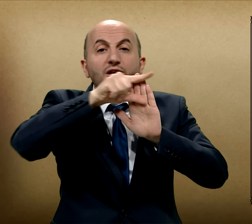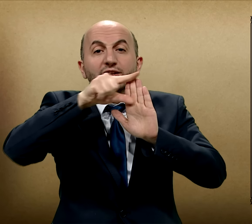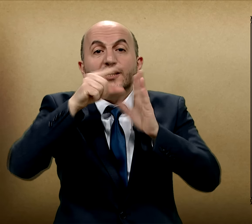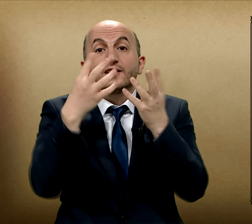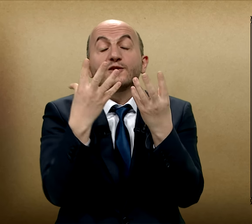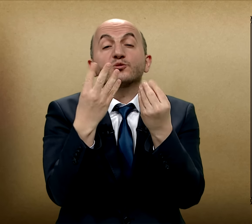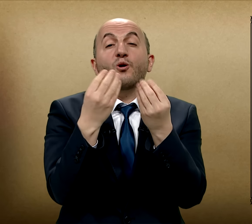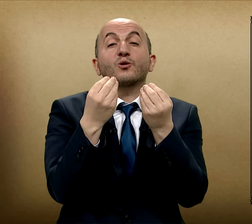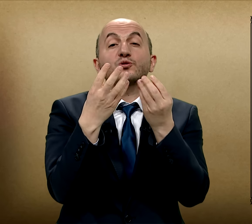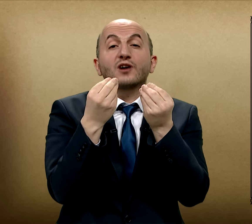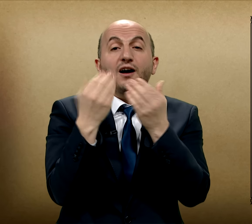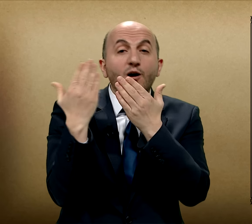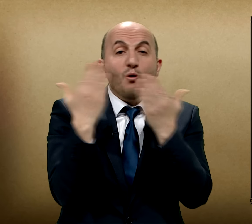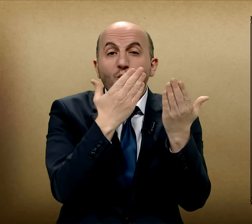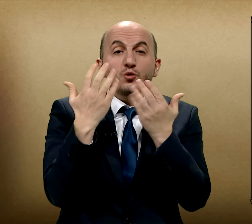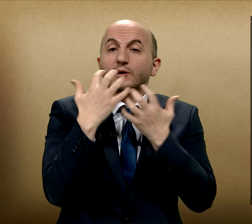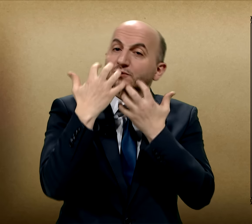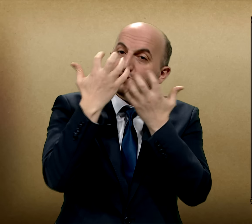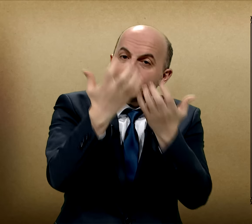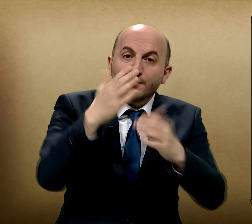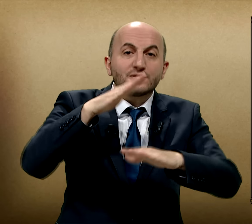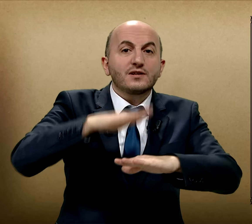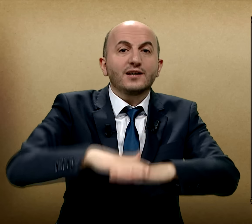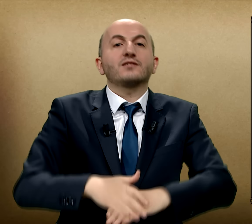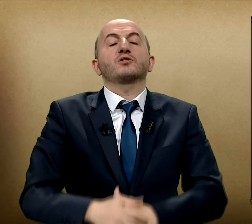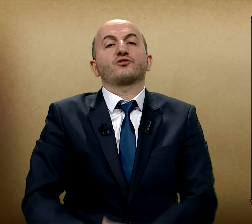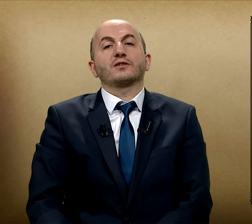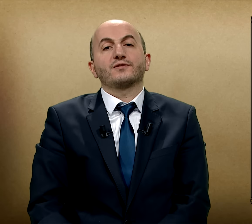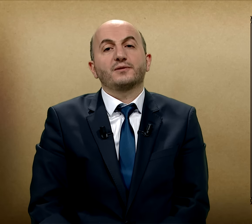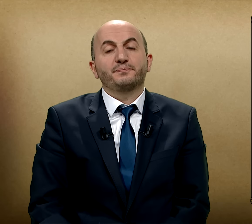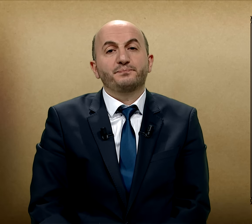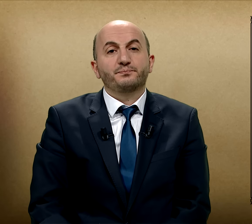sureyi çokça okumamızı tavsiye etmiştir.